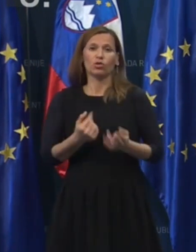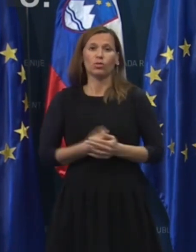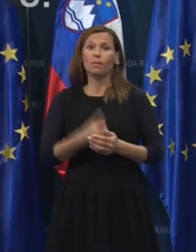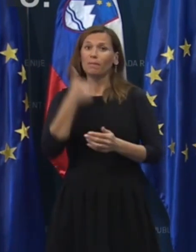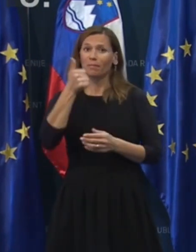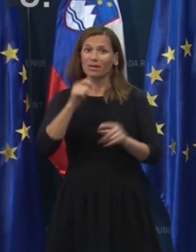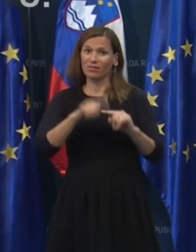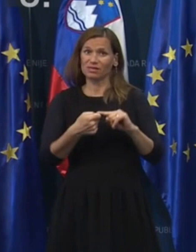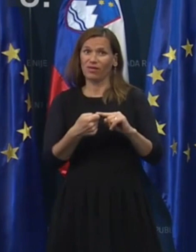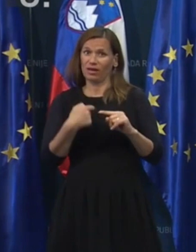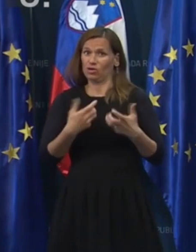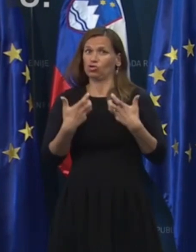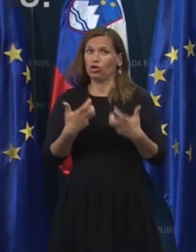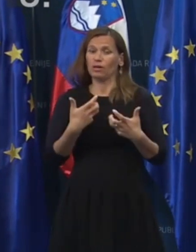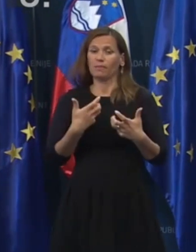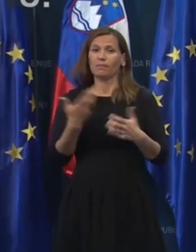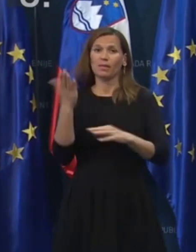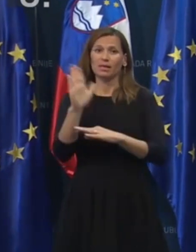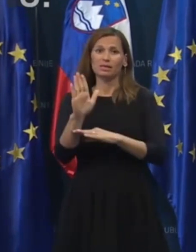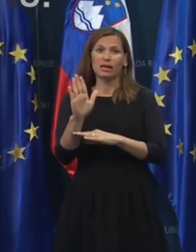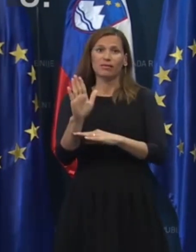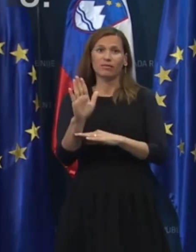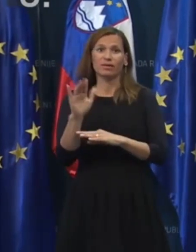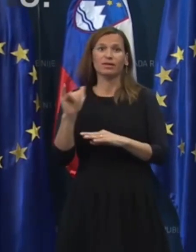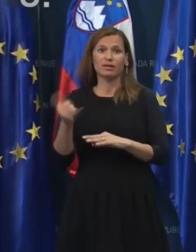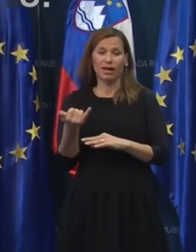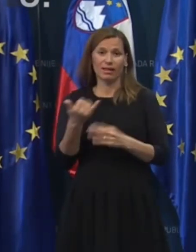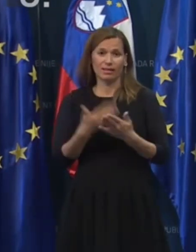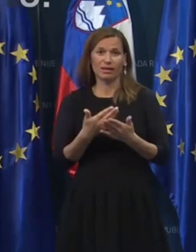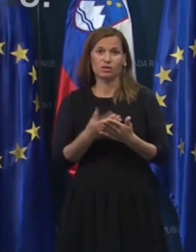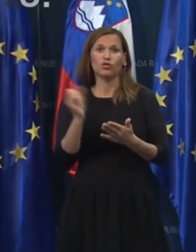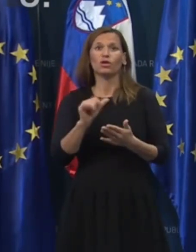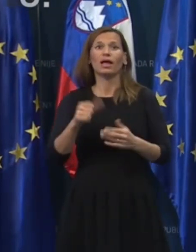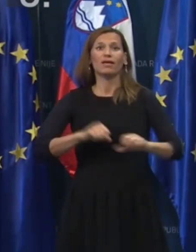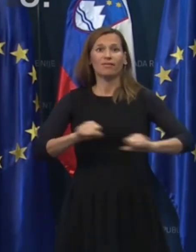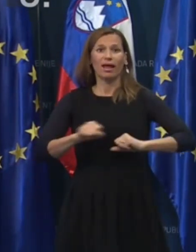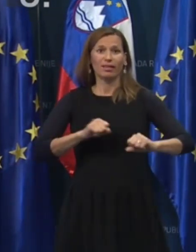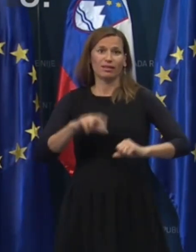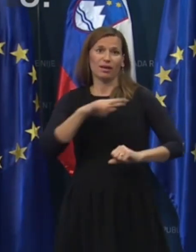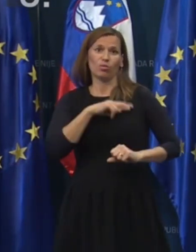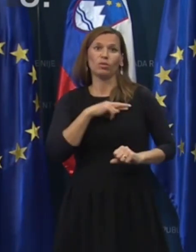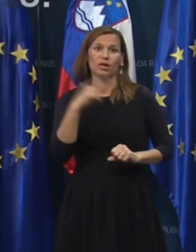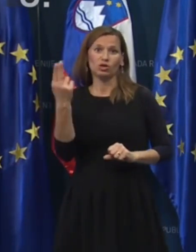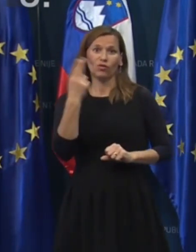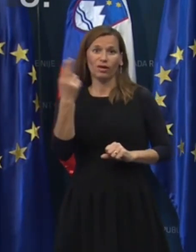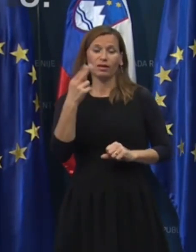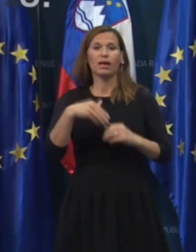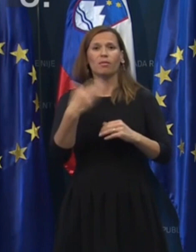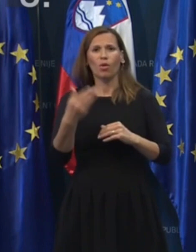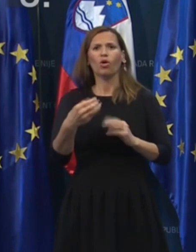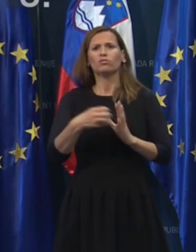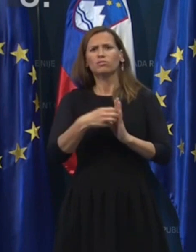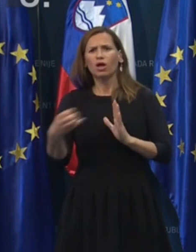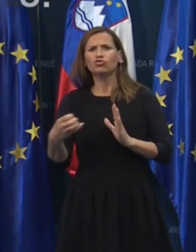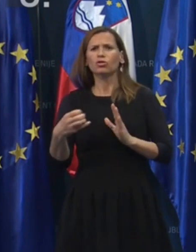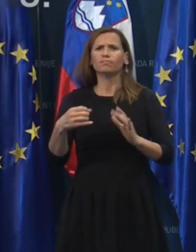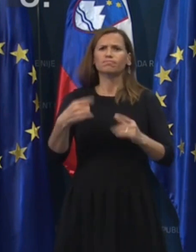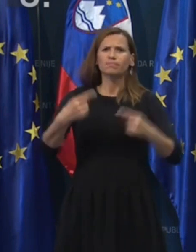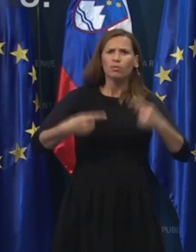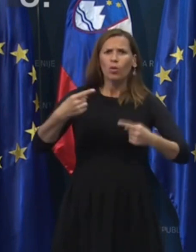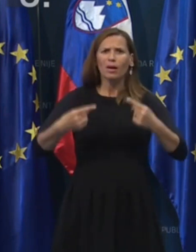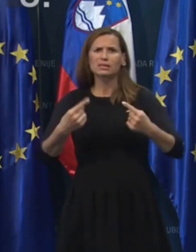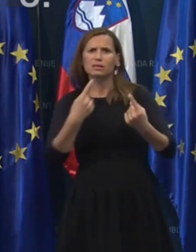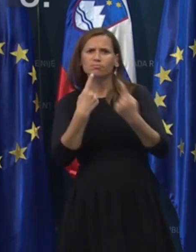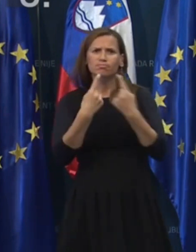Prva stvar, ki jo želim predstaviti, je dejstvo, da je vladi Republike Slovenije po daljših diplomatskih